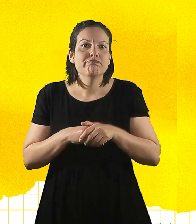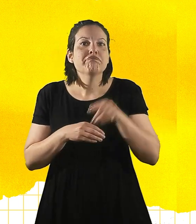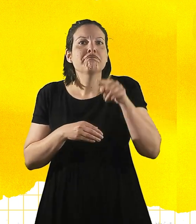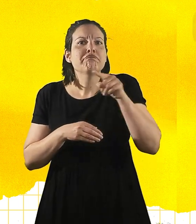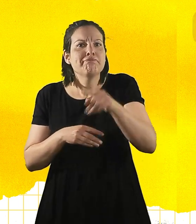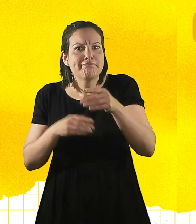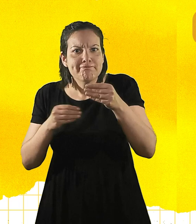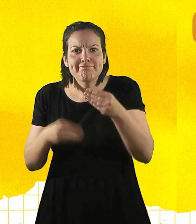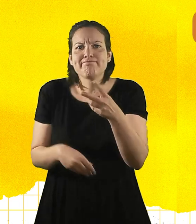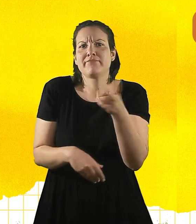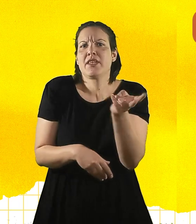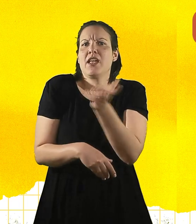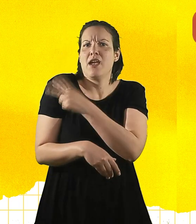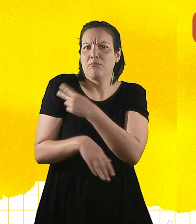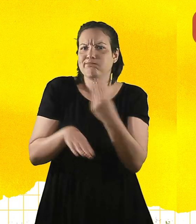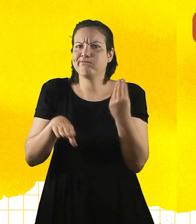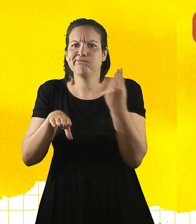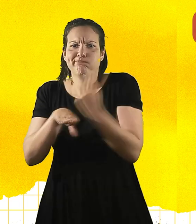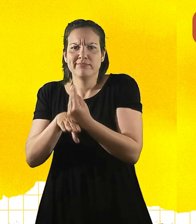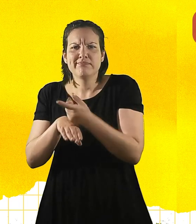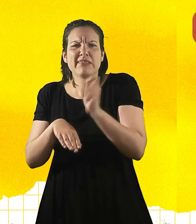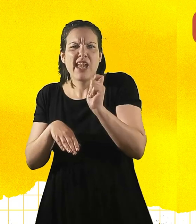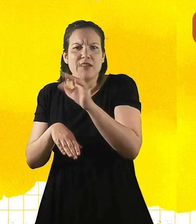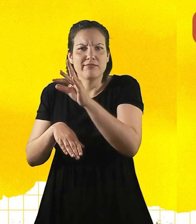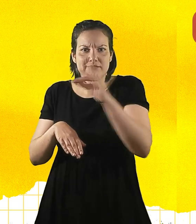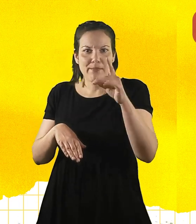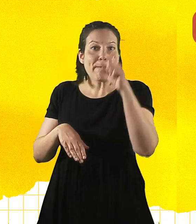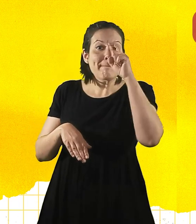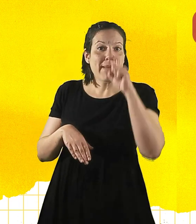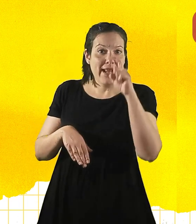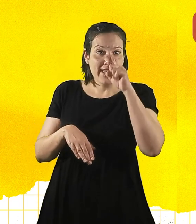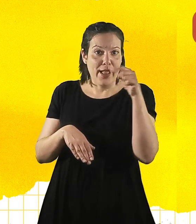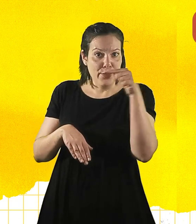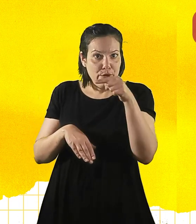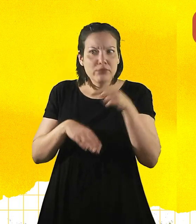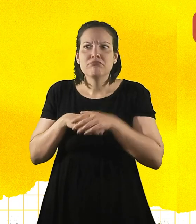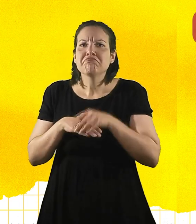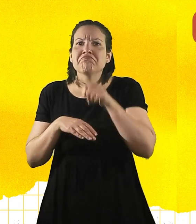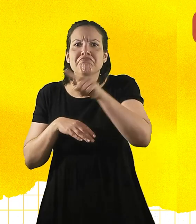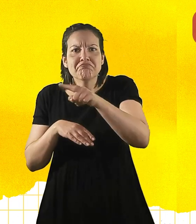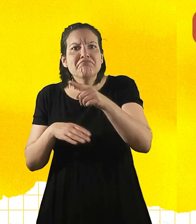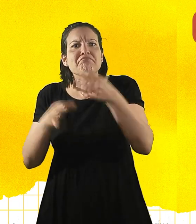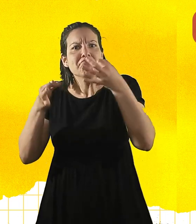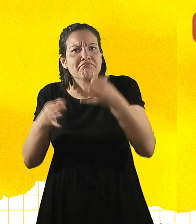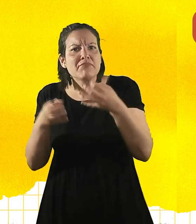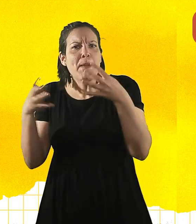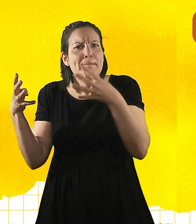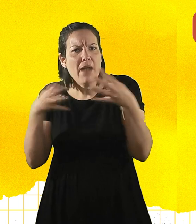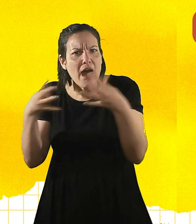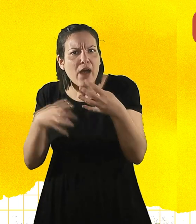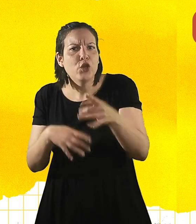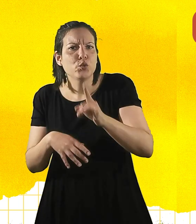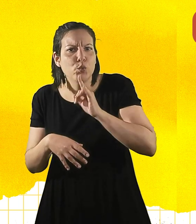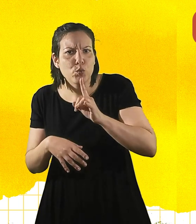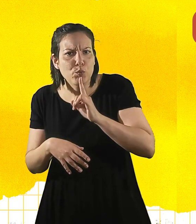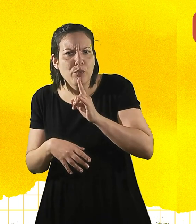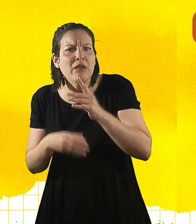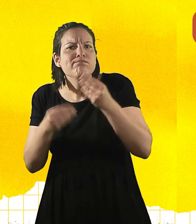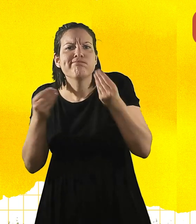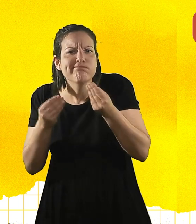Reconocida como capitana por Manuel Belgrano, se destacó en la batalla de Tucumán por curar y salvar